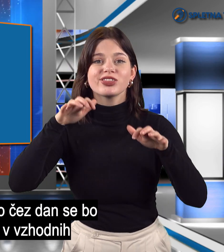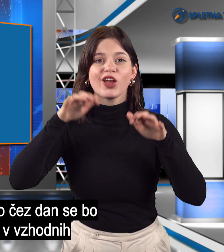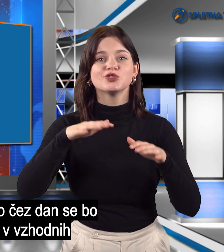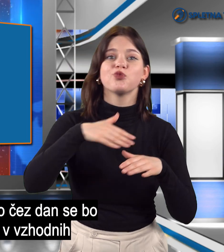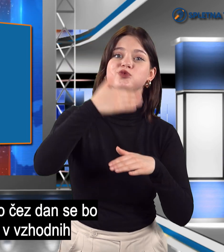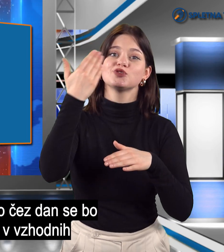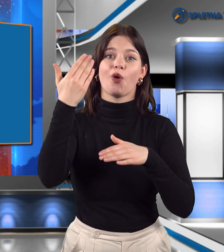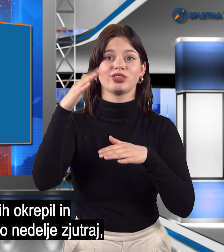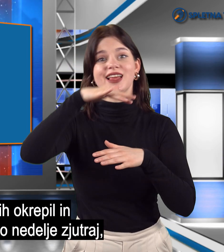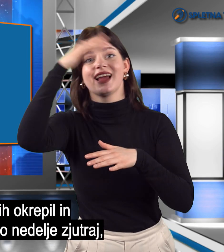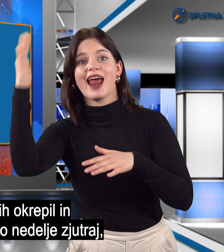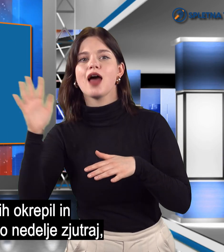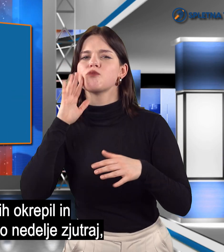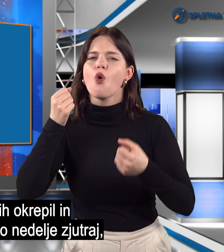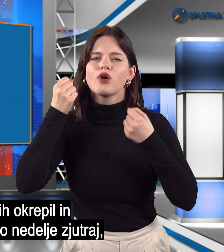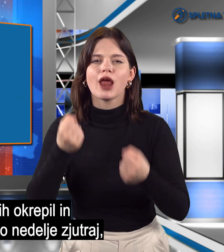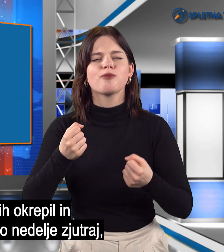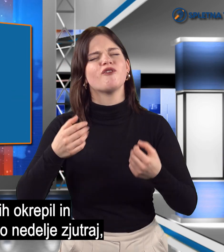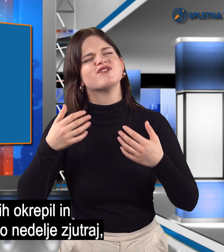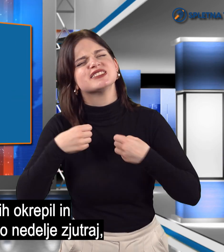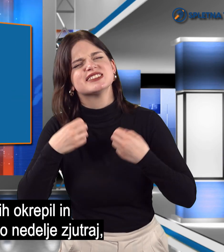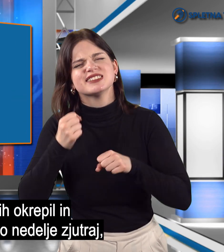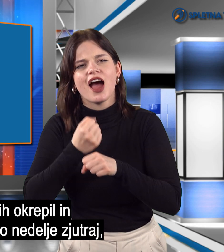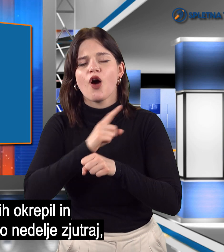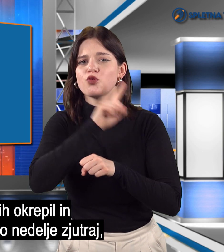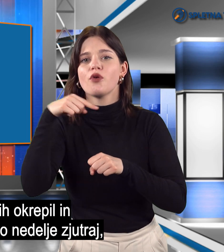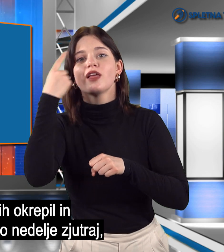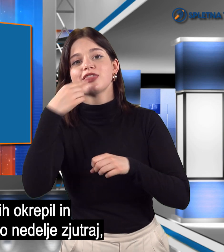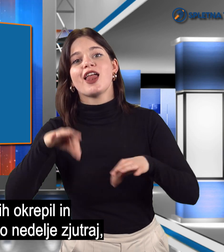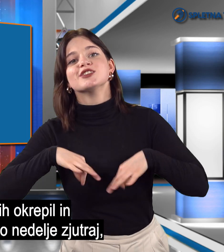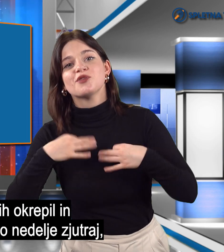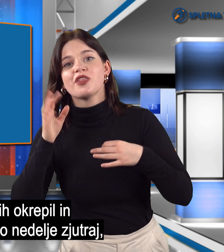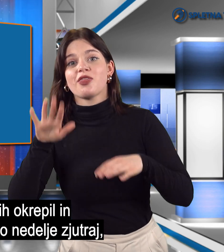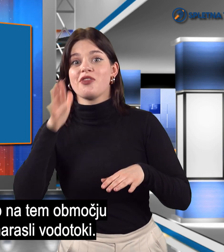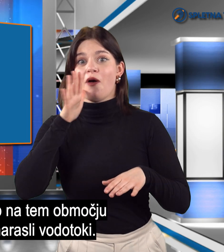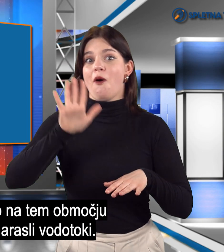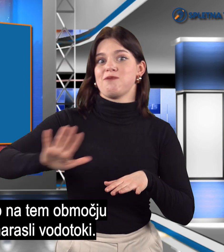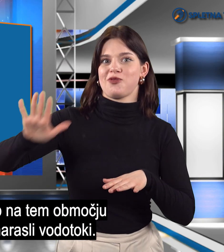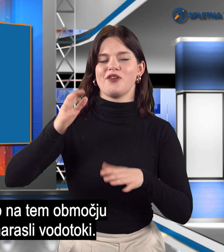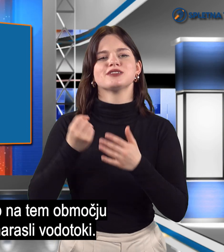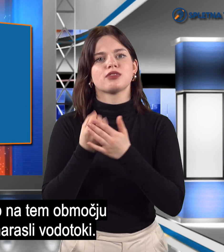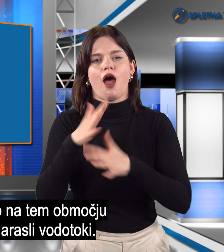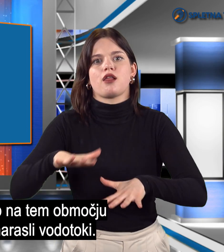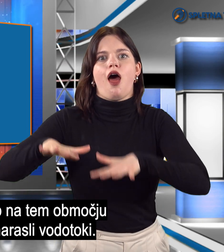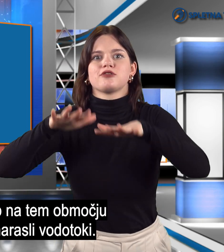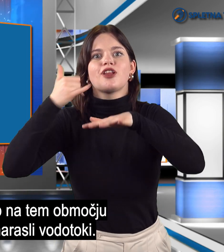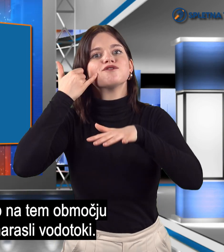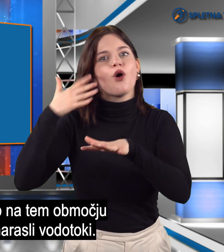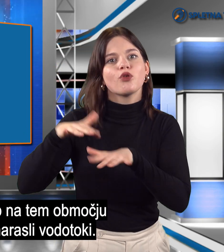v vzhodnih krajih okrepil in vztrajal do nedelje zjutraj. Zato bodo na tem območju precej narasli